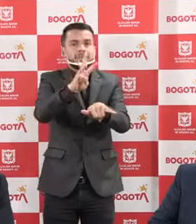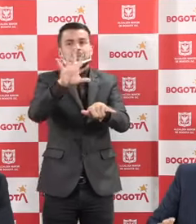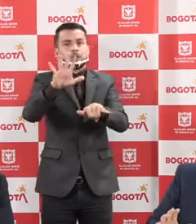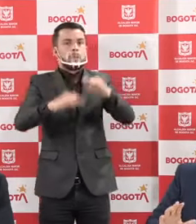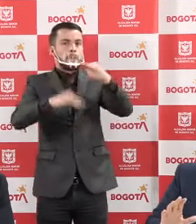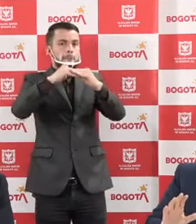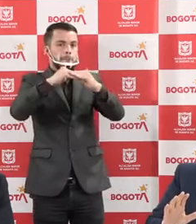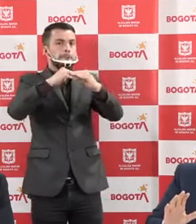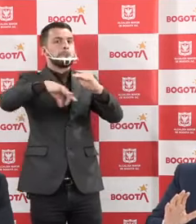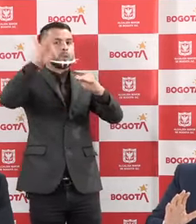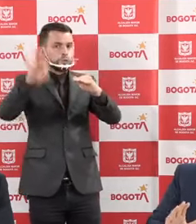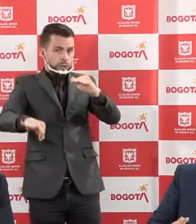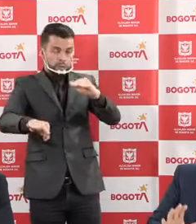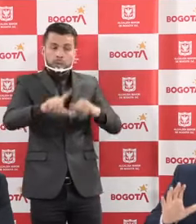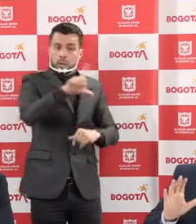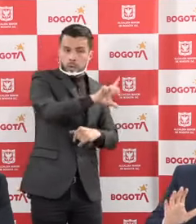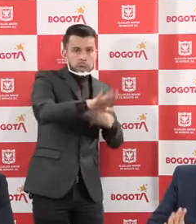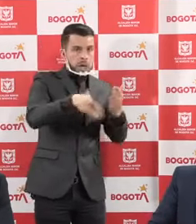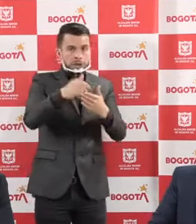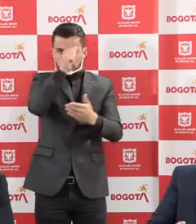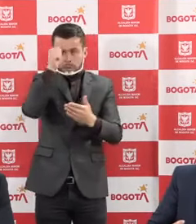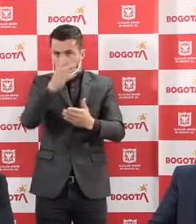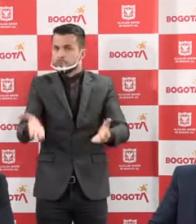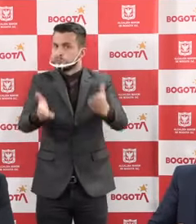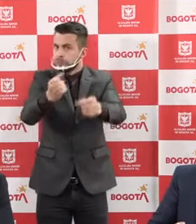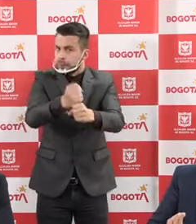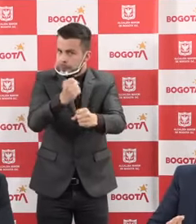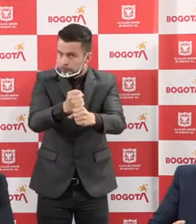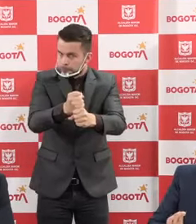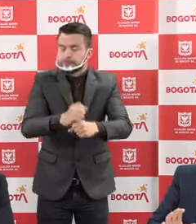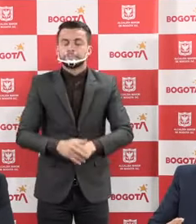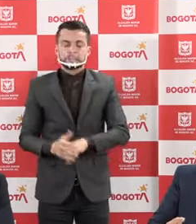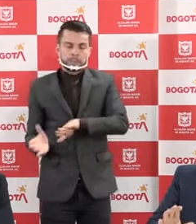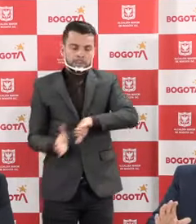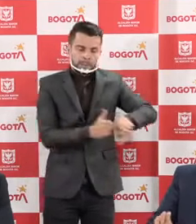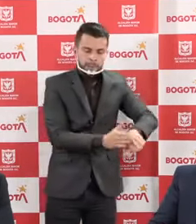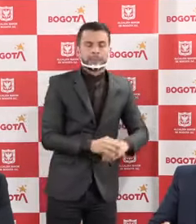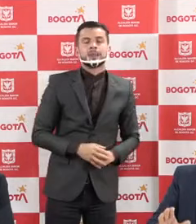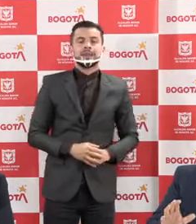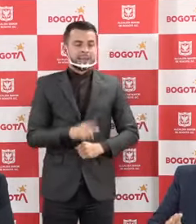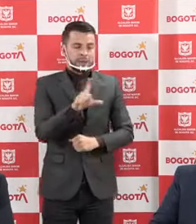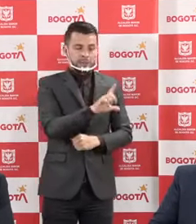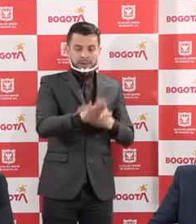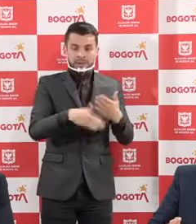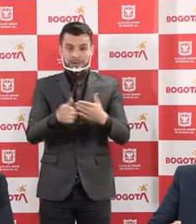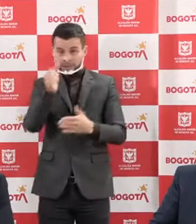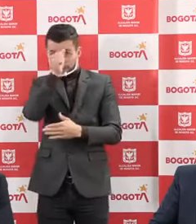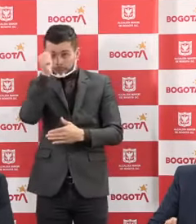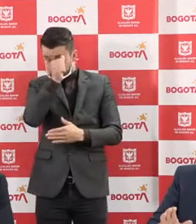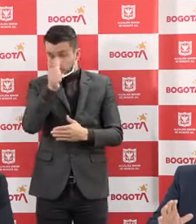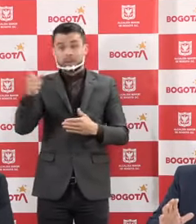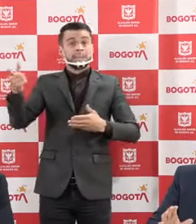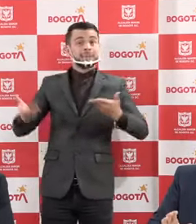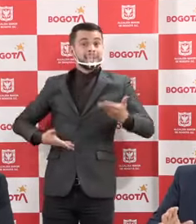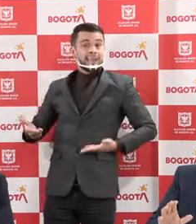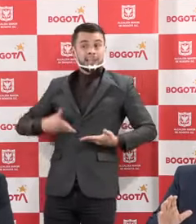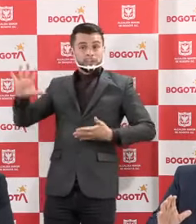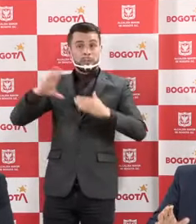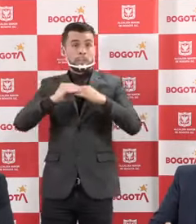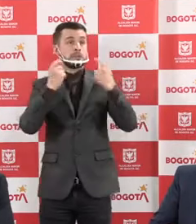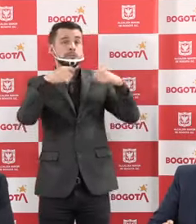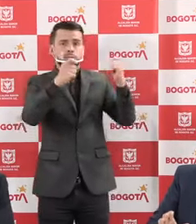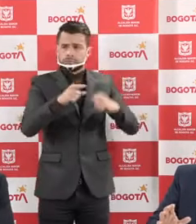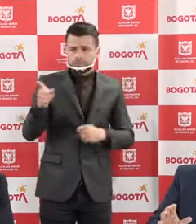domingo actividades esenciales que pueden trabajar de lunes a domingo claro que están las panaderías son distribuidores de